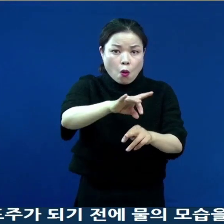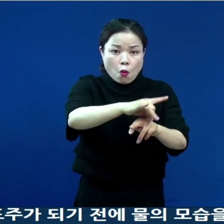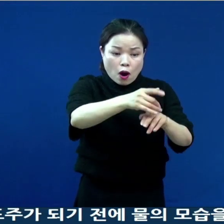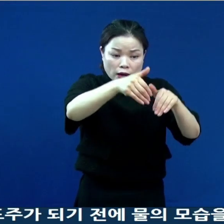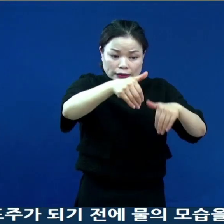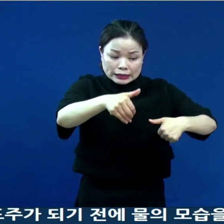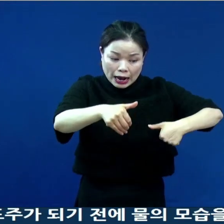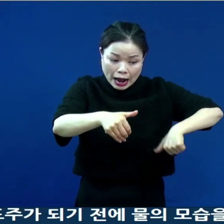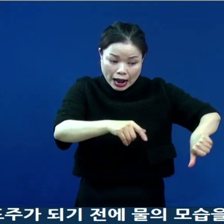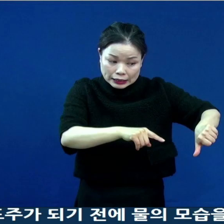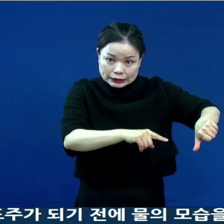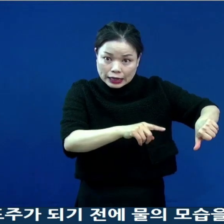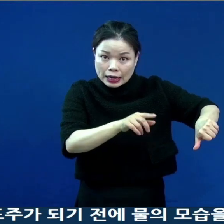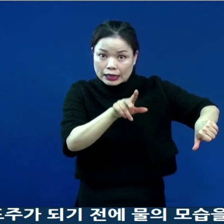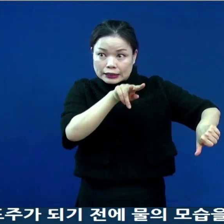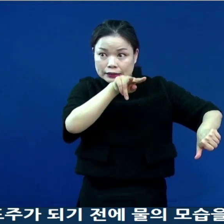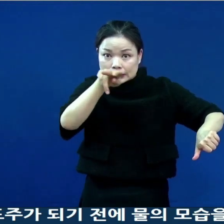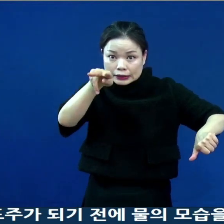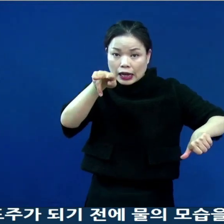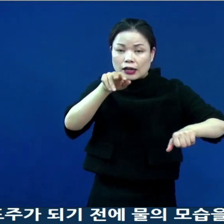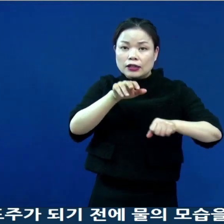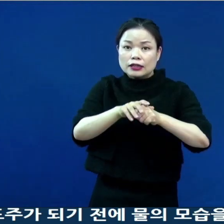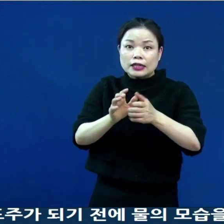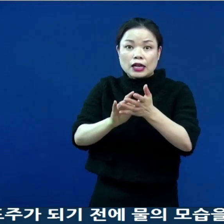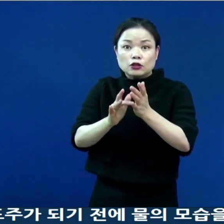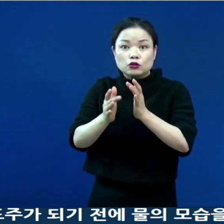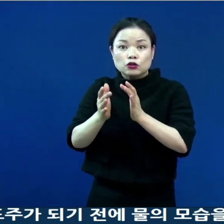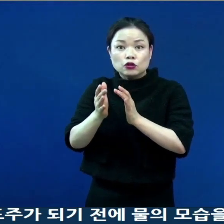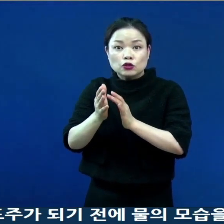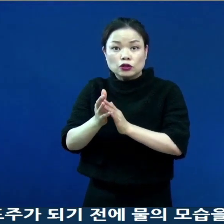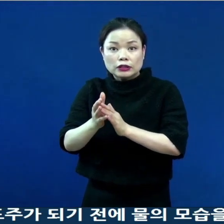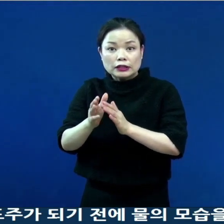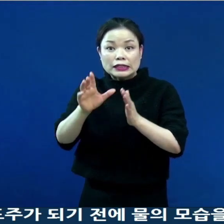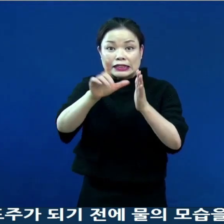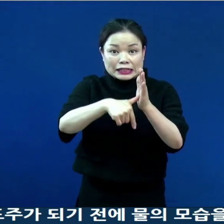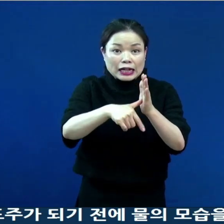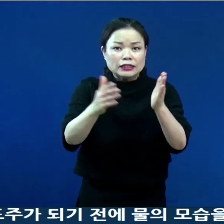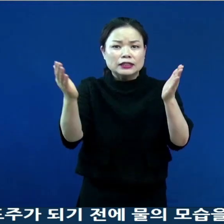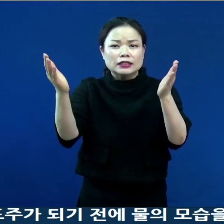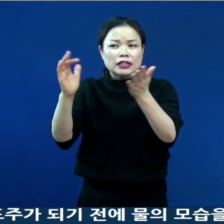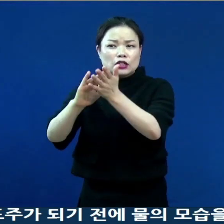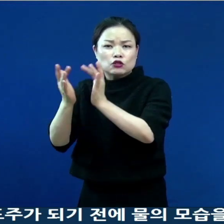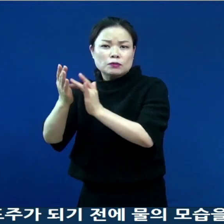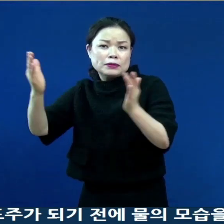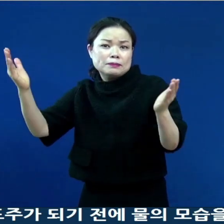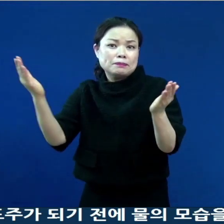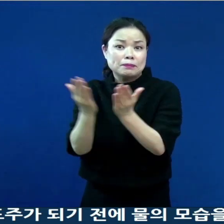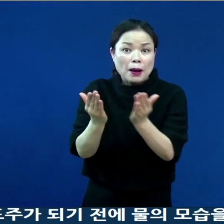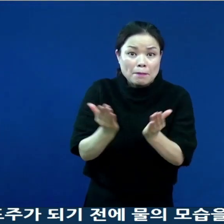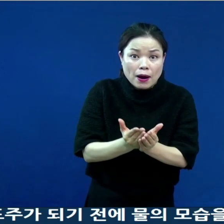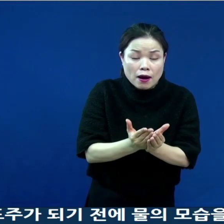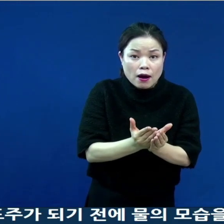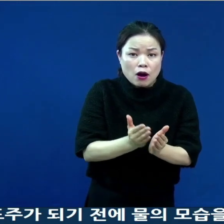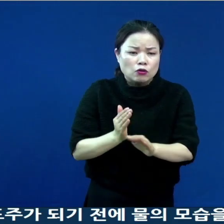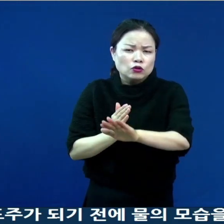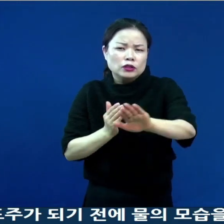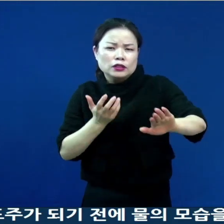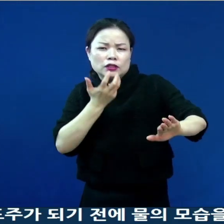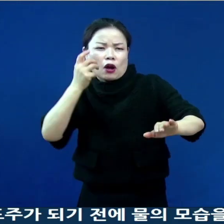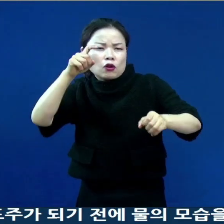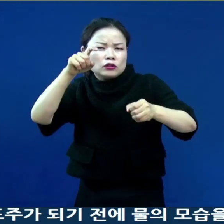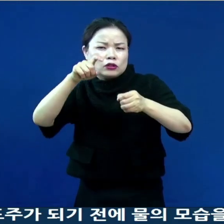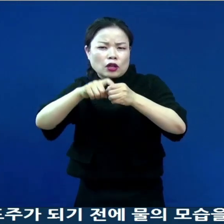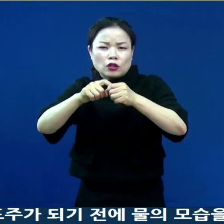신하의 아들의 시각과 예수님이 나았다고 말씀하신 시각의 일치, 이걸 통해서 뭘 볼 수 있습니까? 우리의 영적인